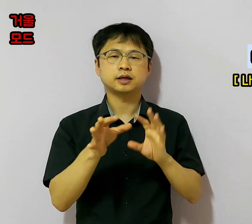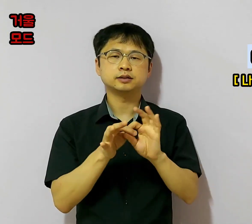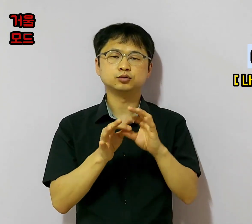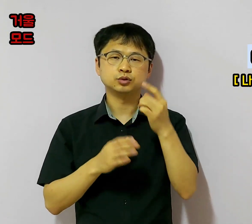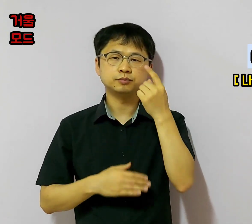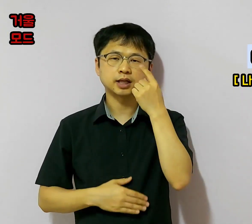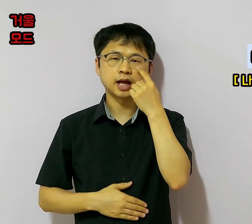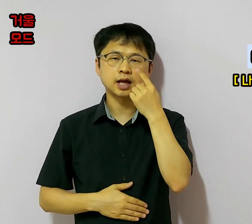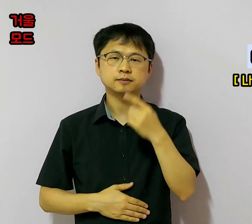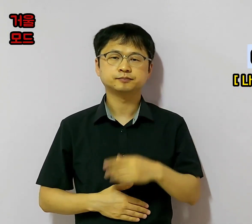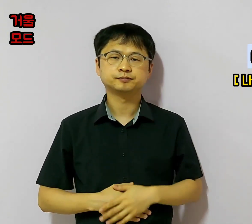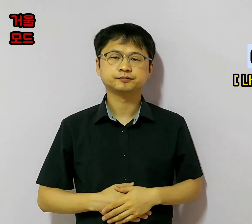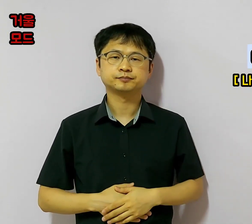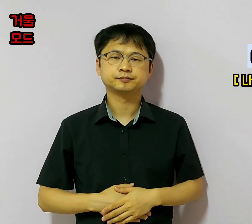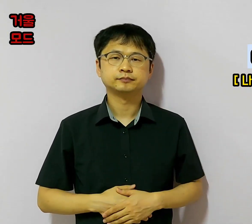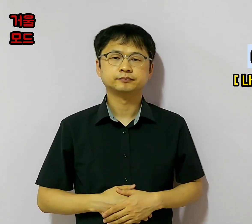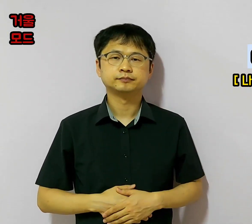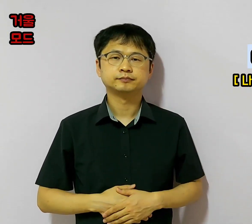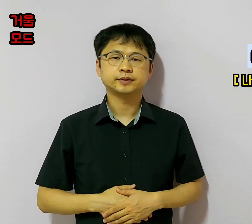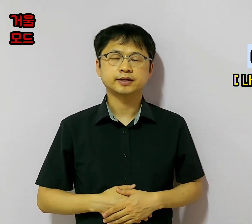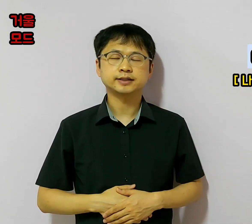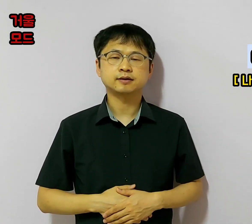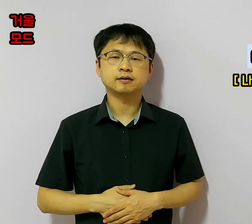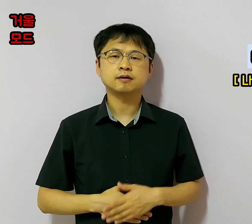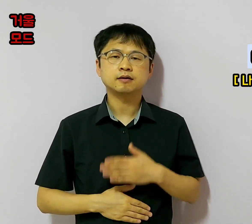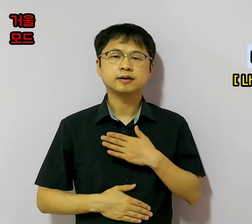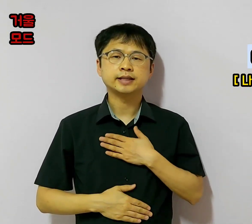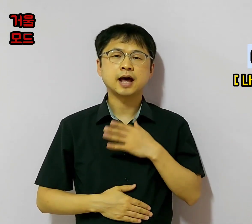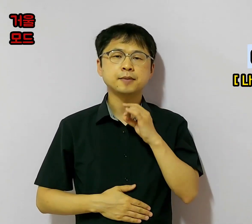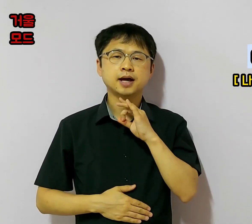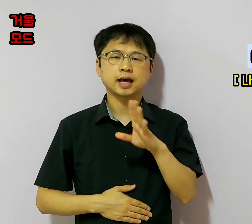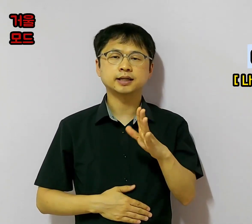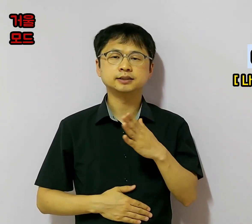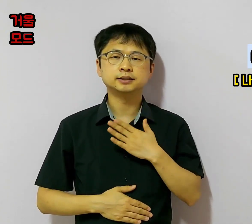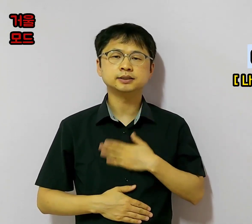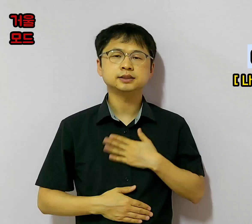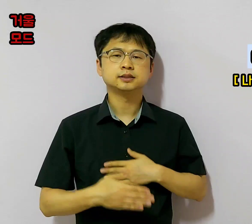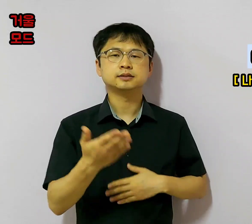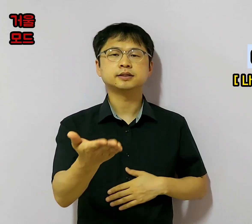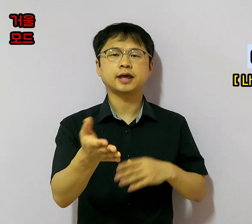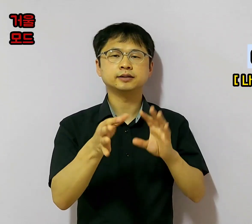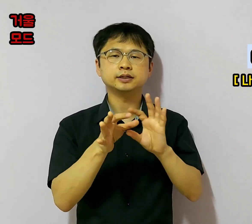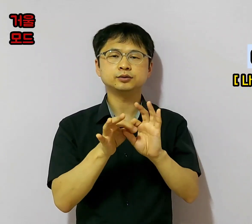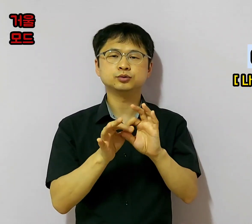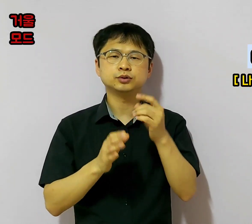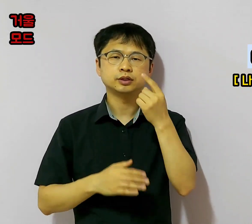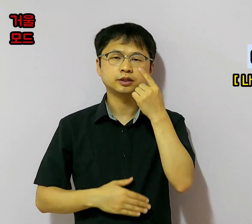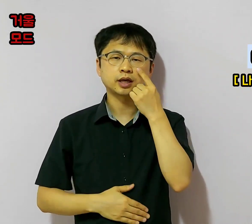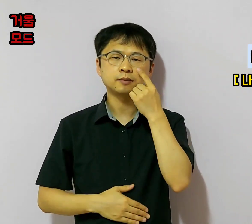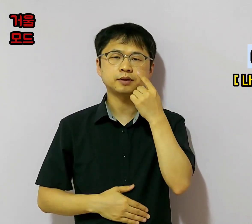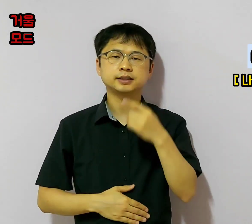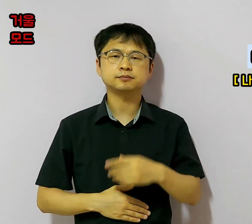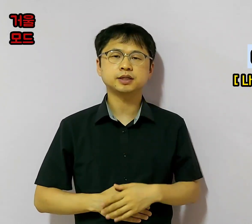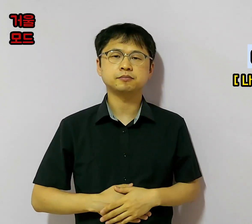그대의 눈입니다. 네, 그래서 나만 아는 그대의 눈 이렇게 표현하시면